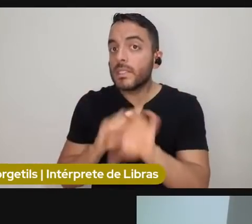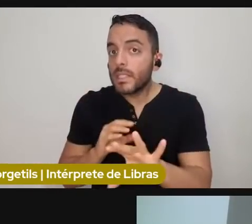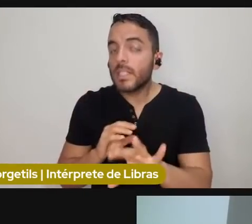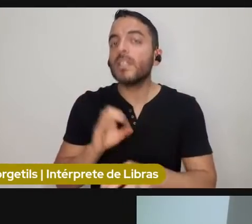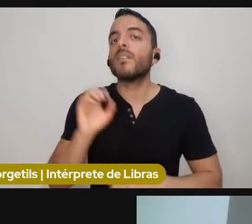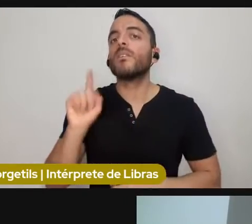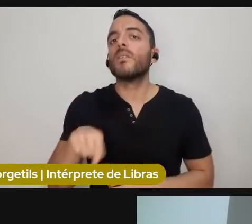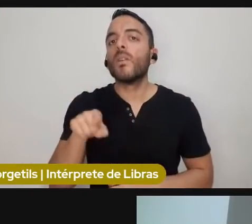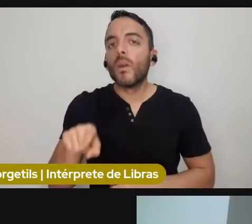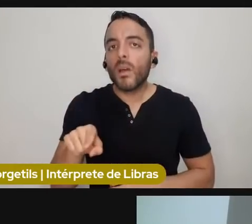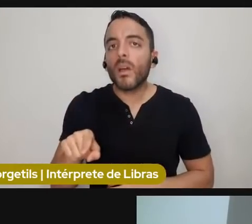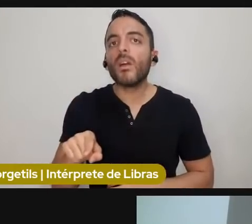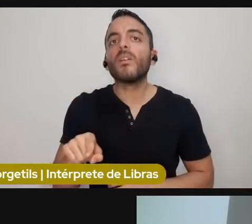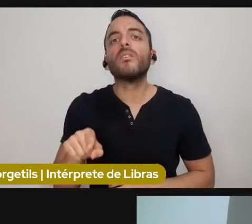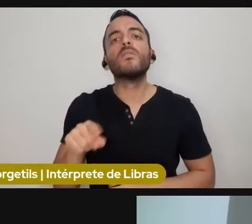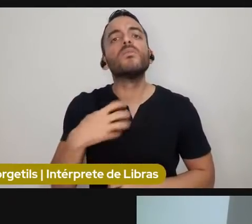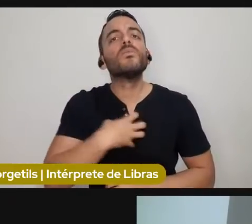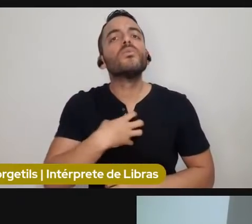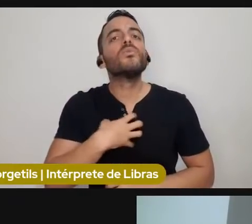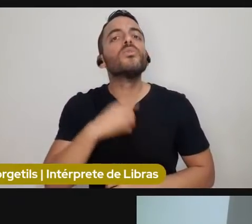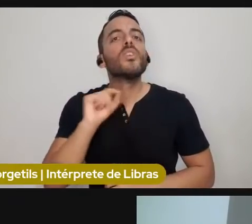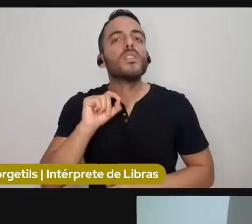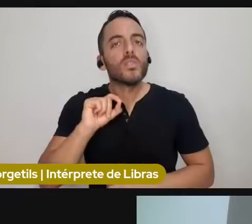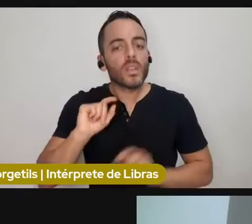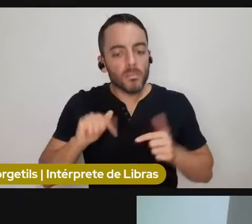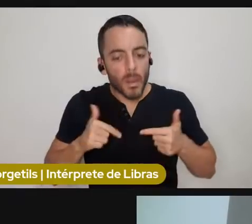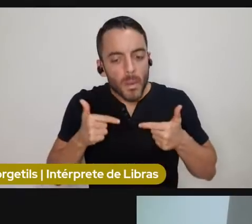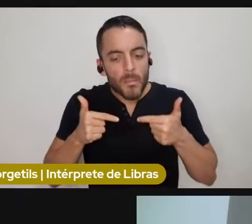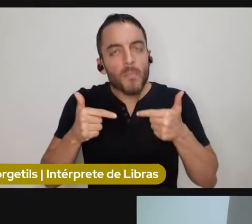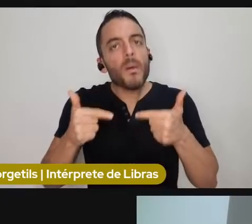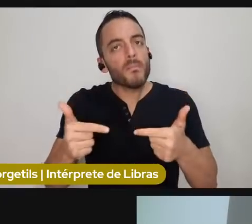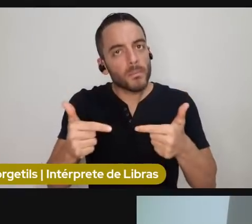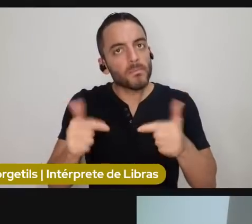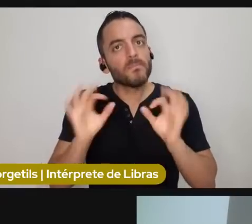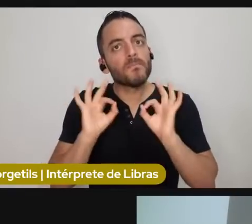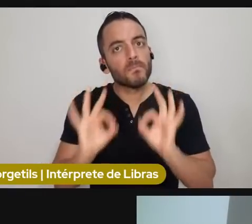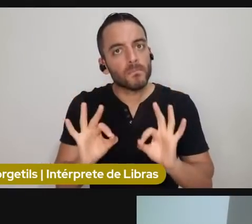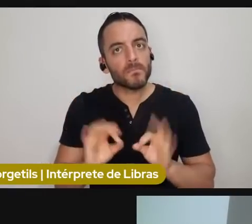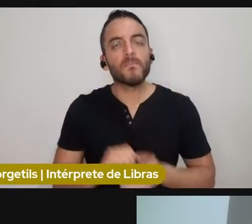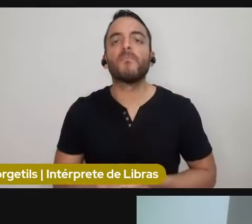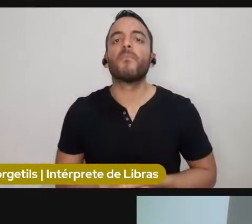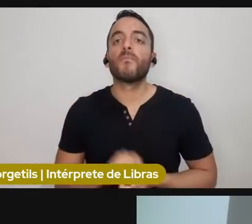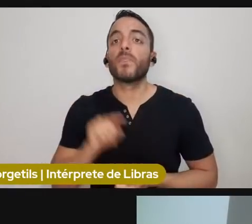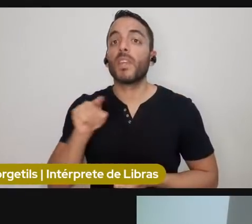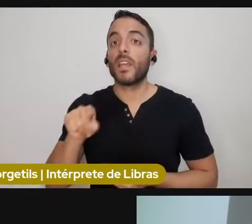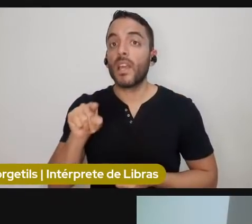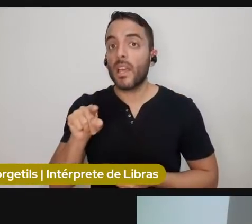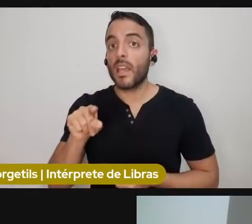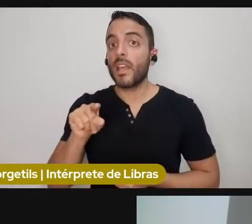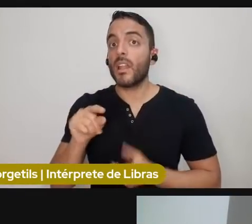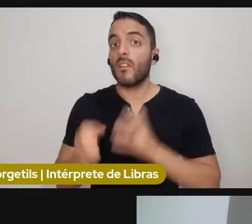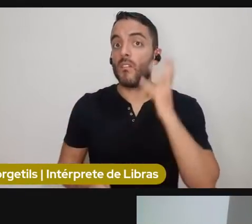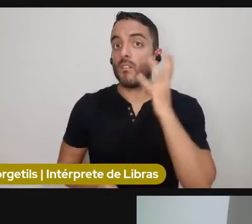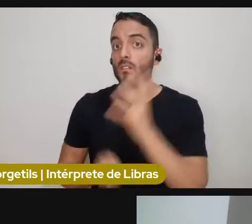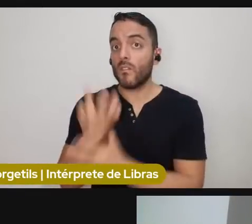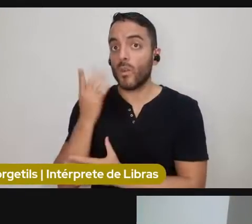uma forma atuante. Ele foi cofundador de um